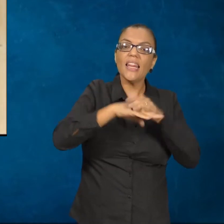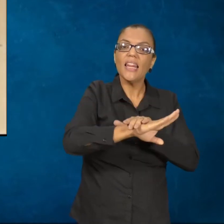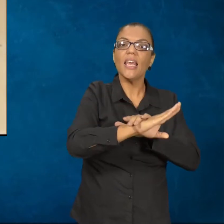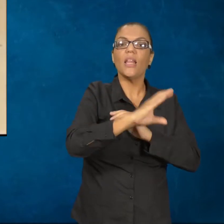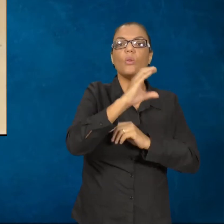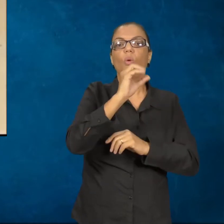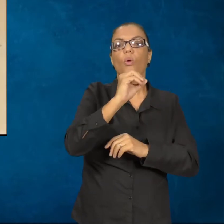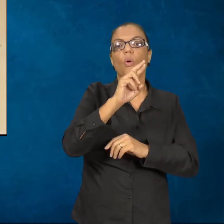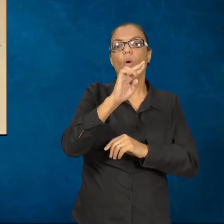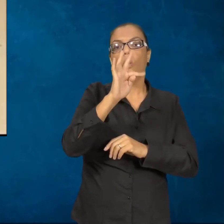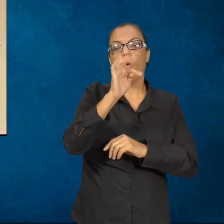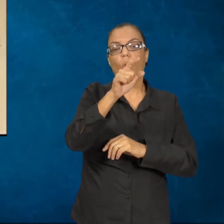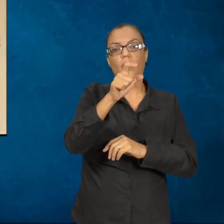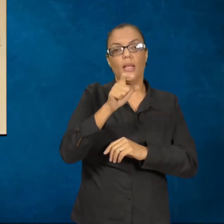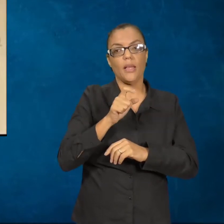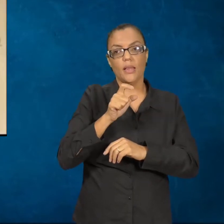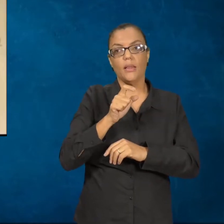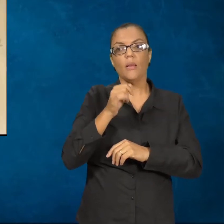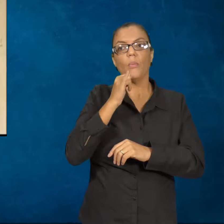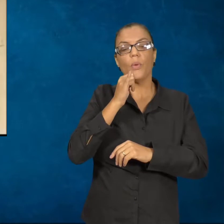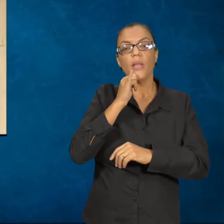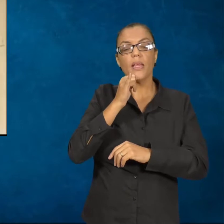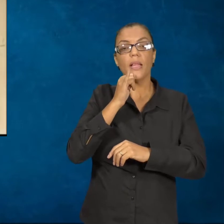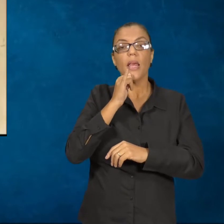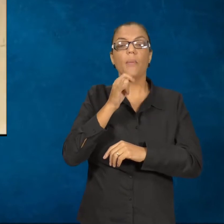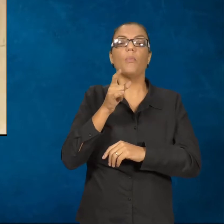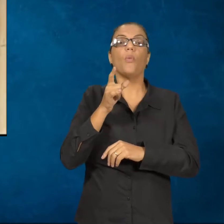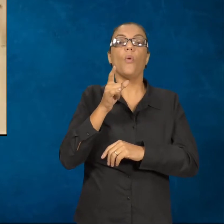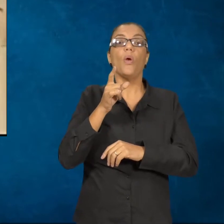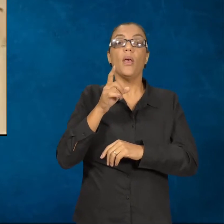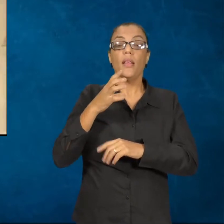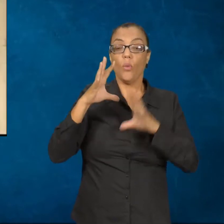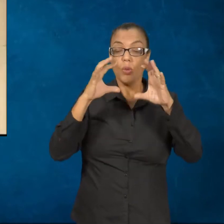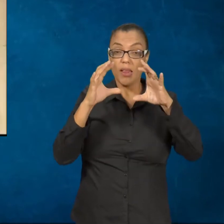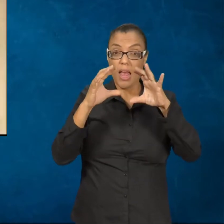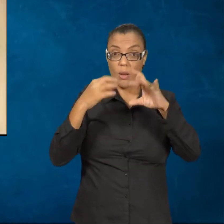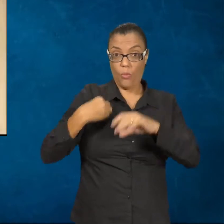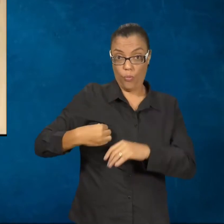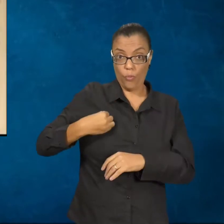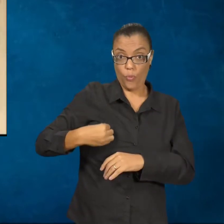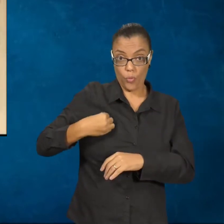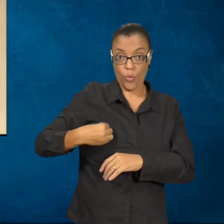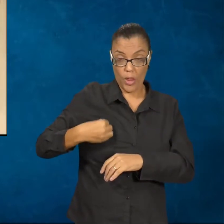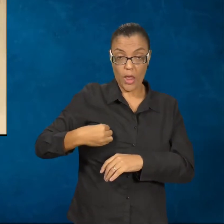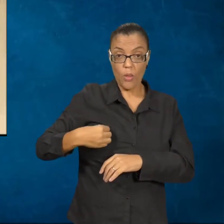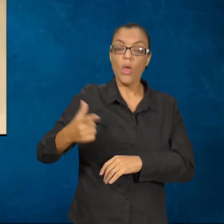idiota obtém informações do gênio, mas o gênio não obtém nenhuma informação nova.